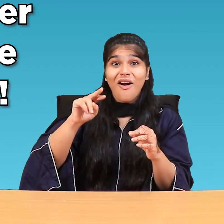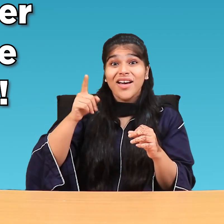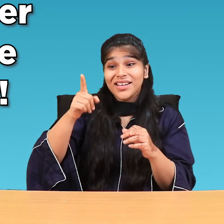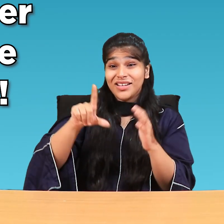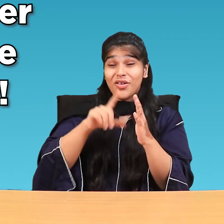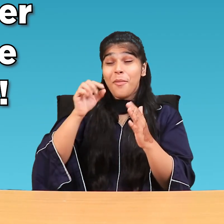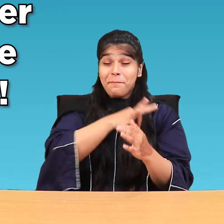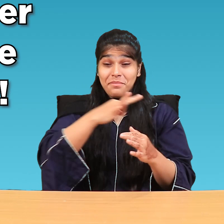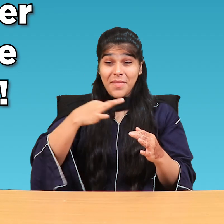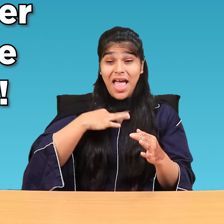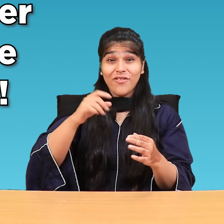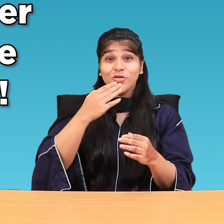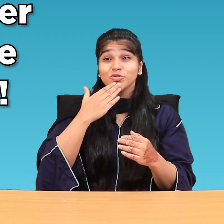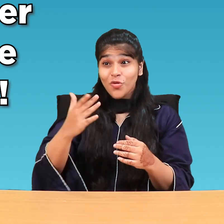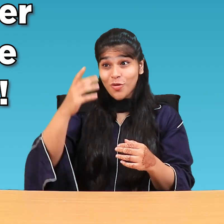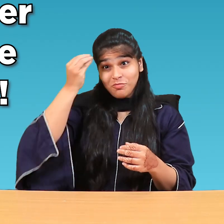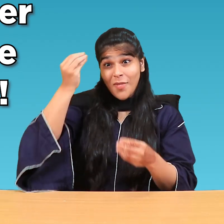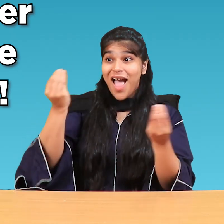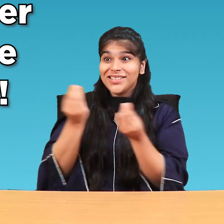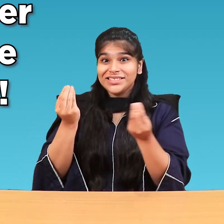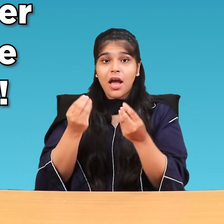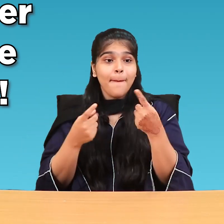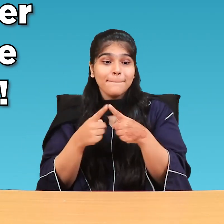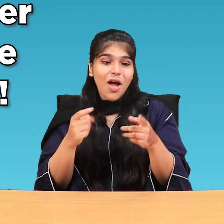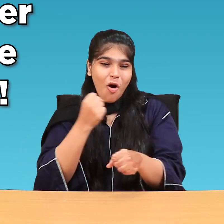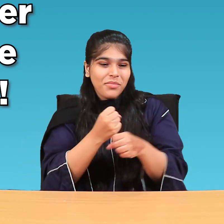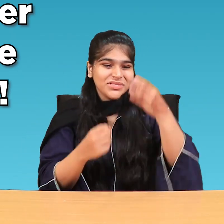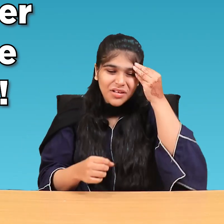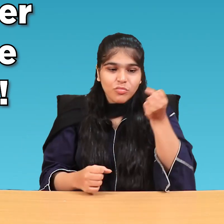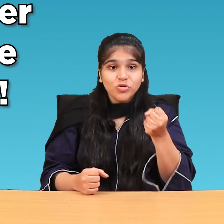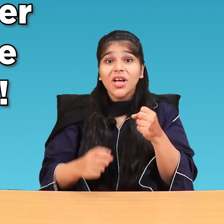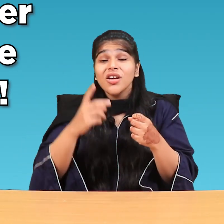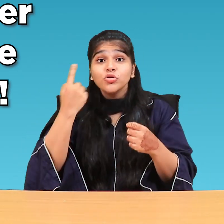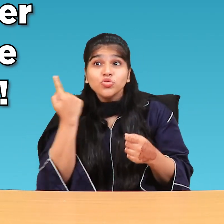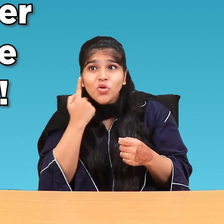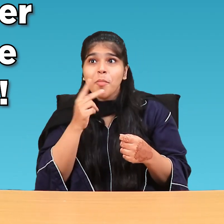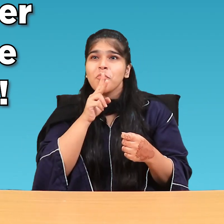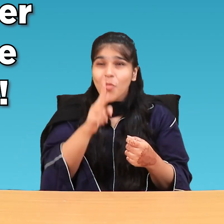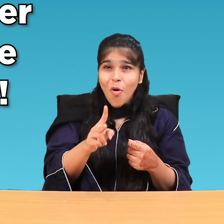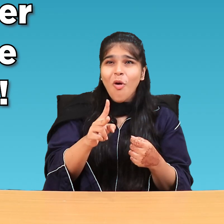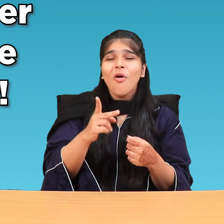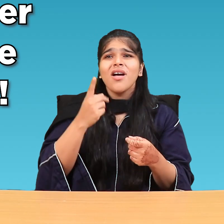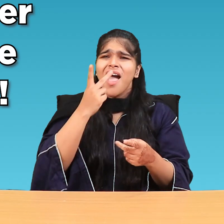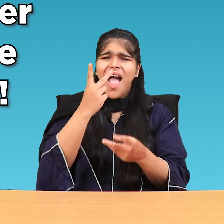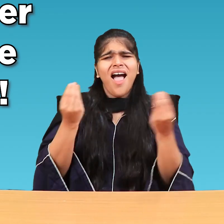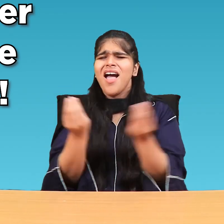प्राइवेट स्कूल के बच्चा समझ रहा है। सुनने में, बोलने में, देखने में बहुत खूबसूरत लगता है कि वाओ